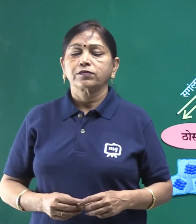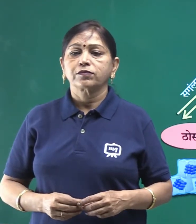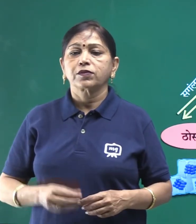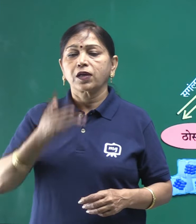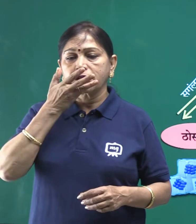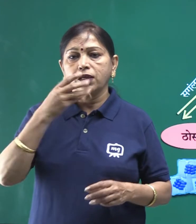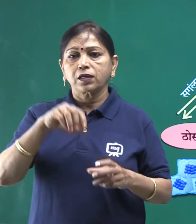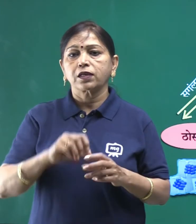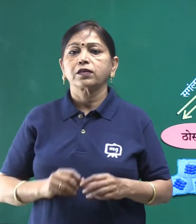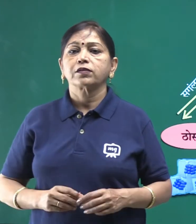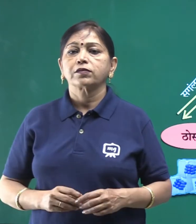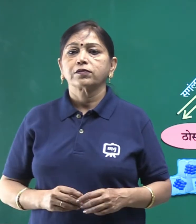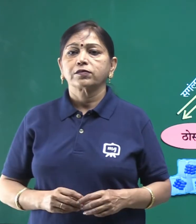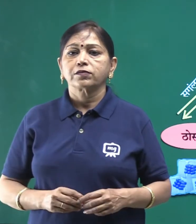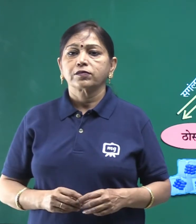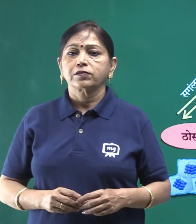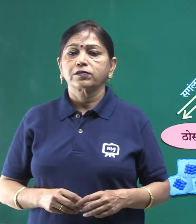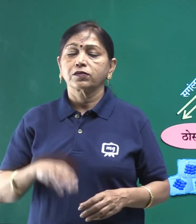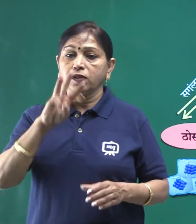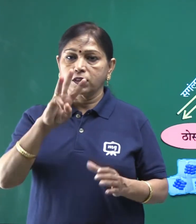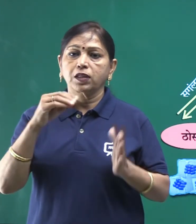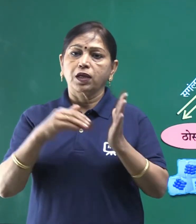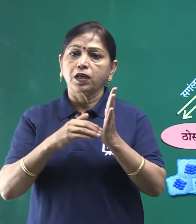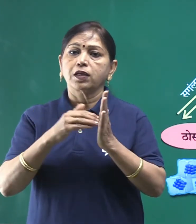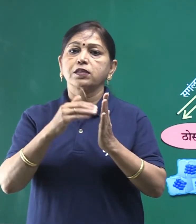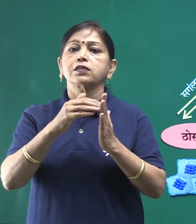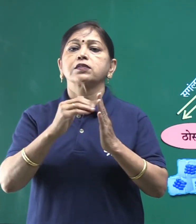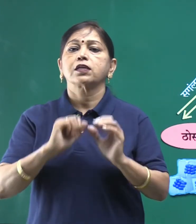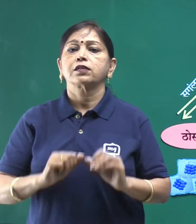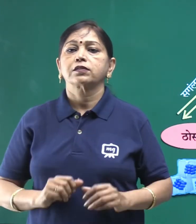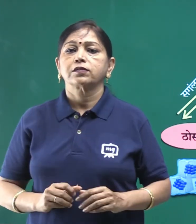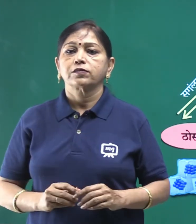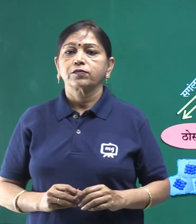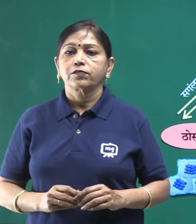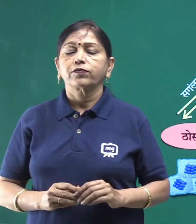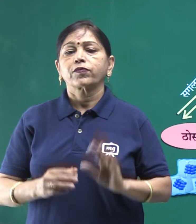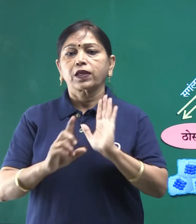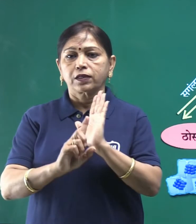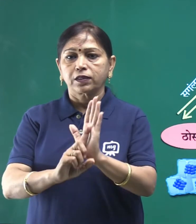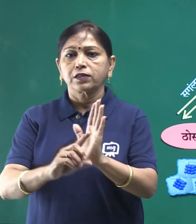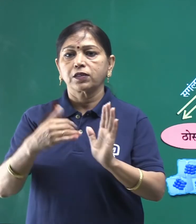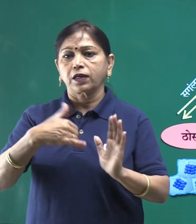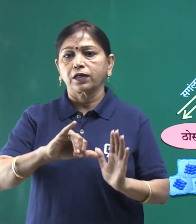जल की तीनों अवस्थाएं दर्शाई गई है।